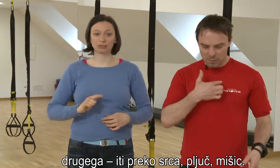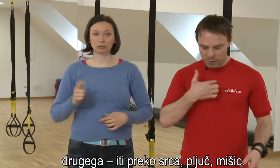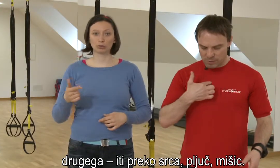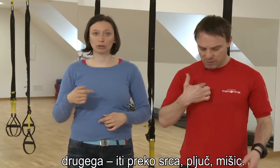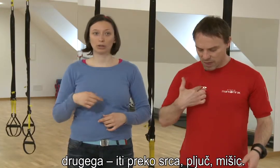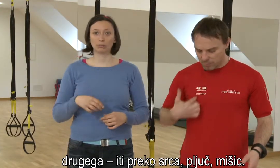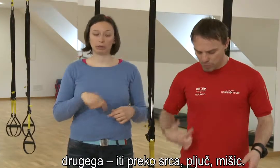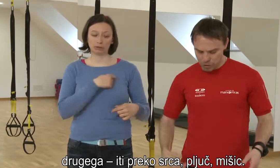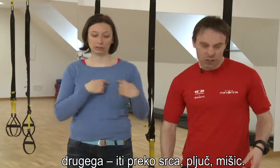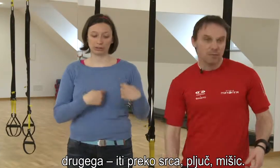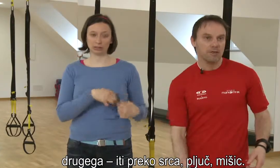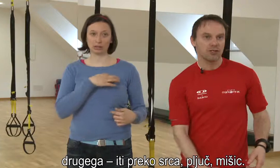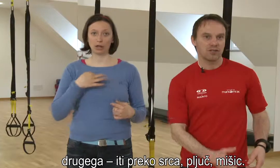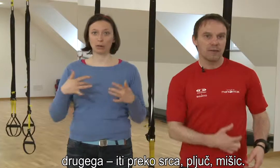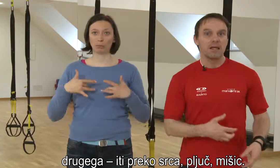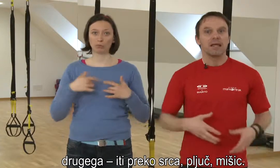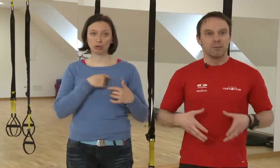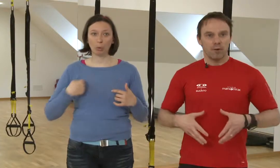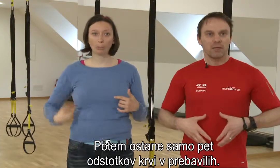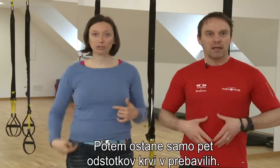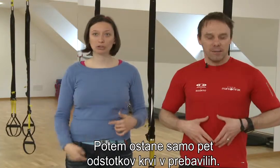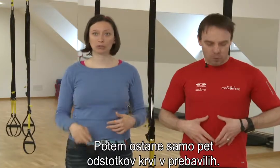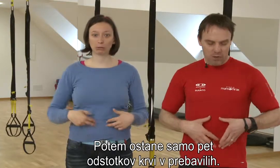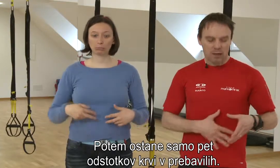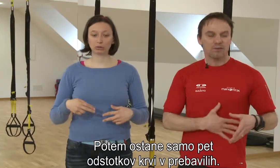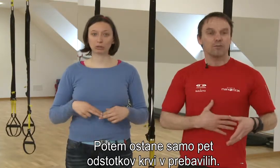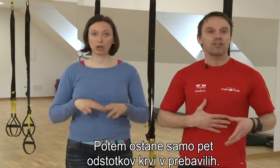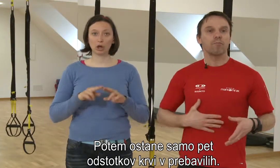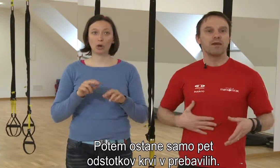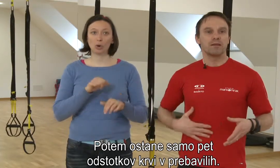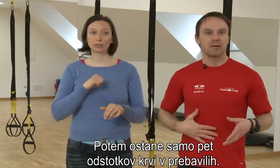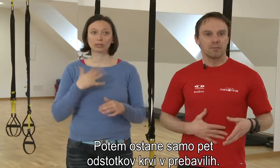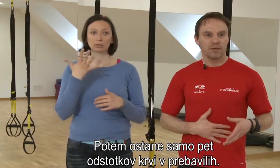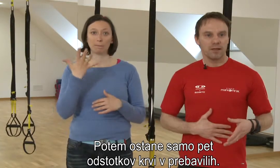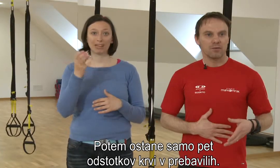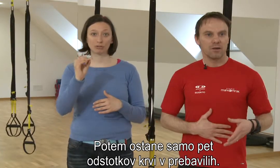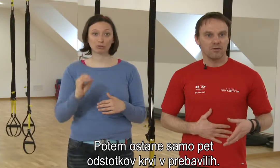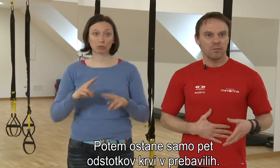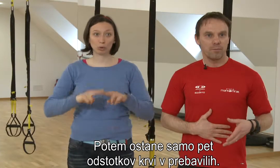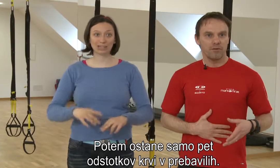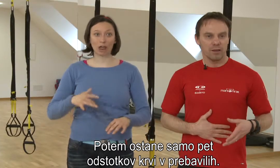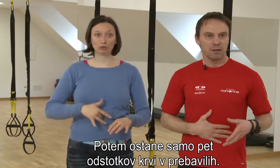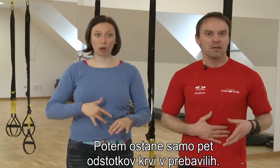preko srca, pljuč, mišice. In potem bi tle ostalo samo še 5% krvi v prebavilih.